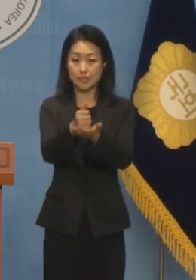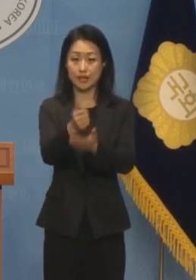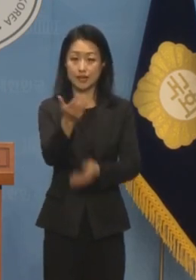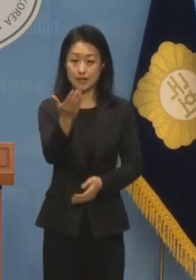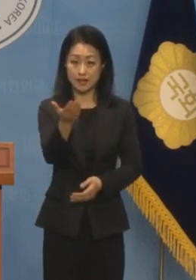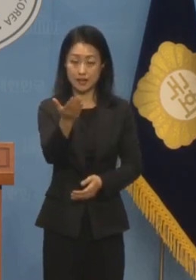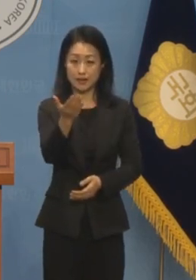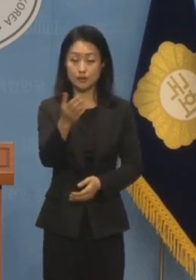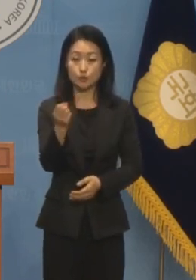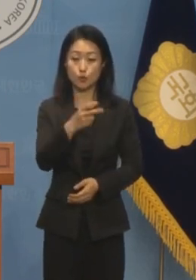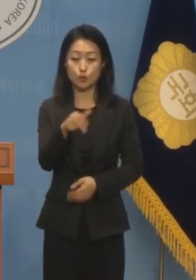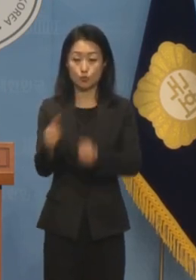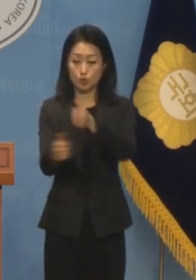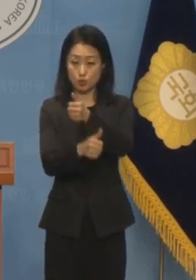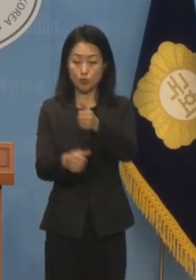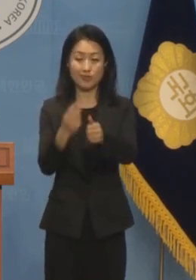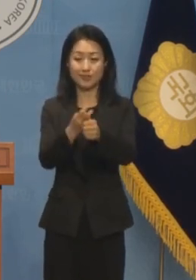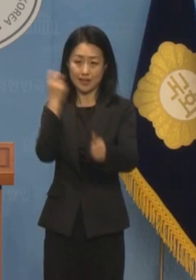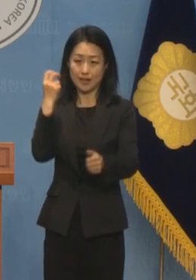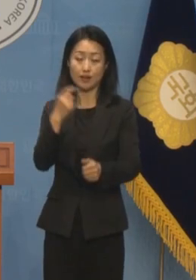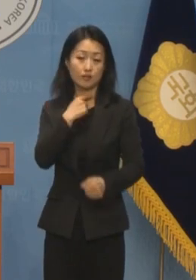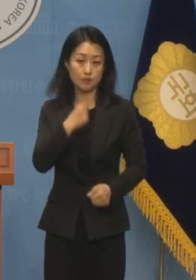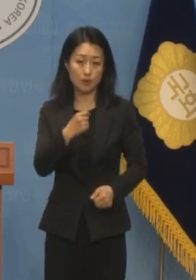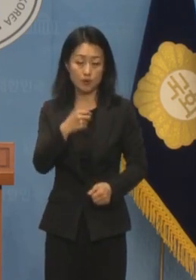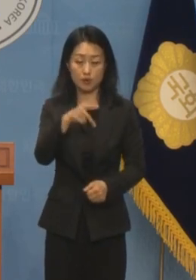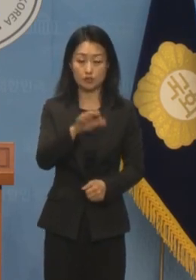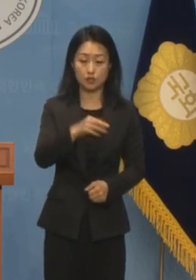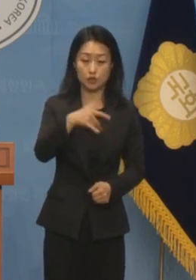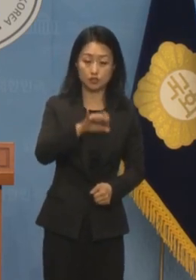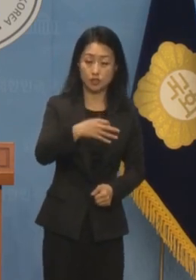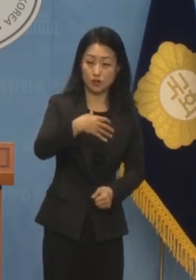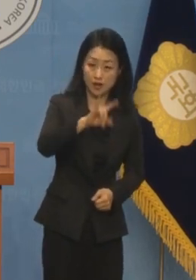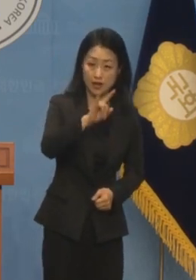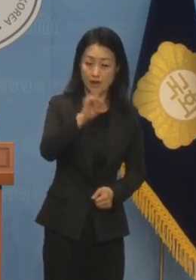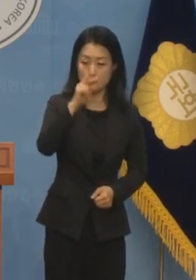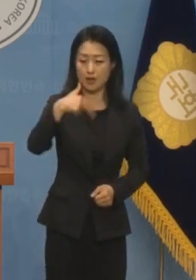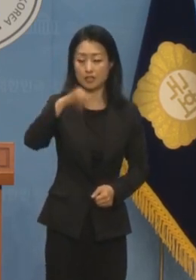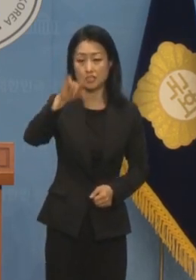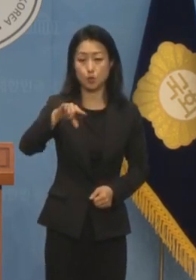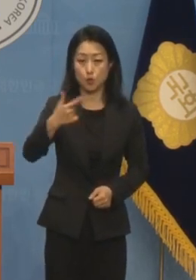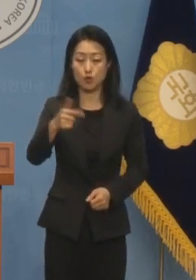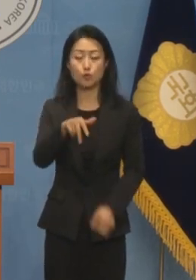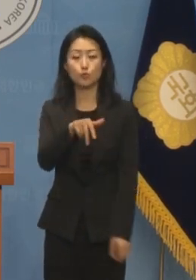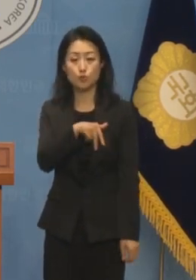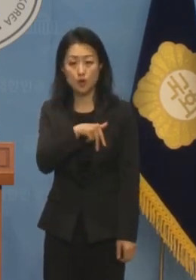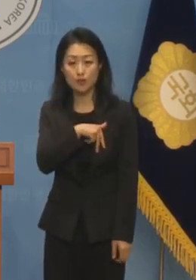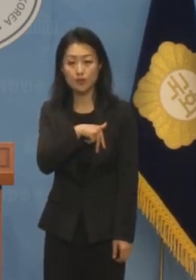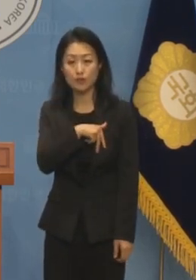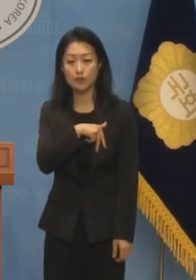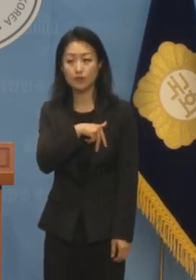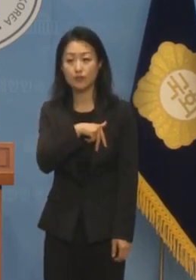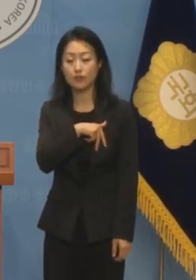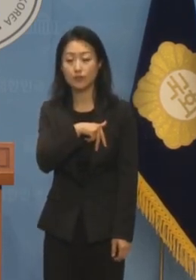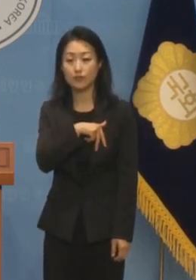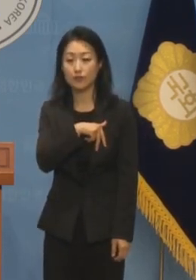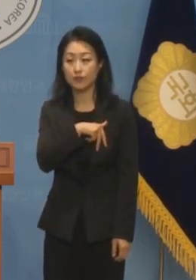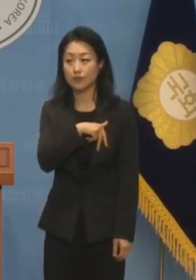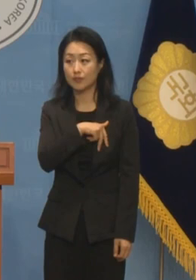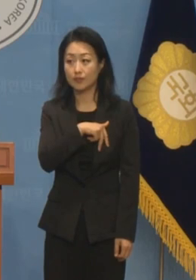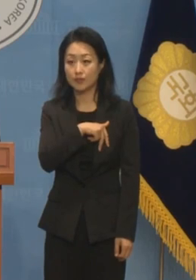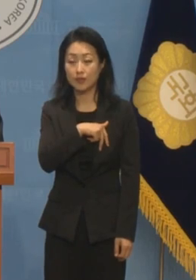법사위원 전원을 탄핵하고 정청래 박지원 의원은 의원을